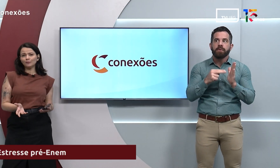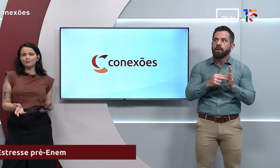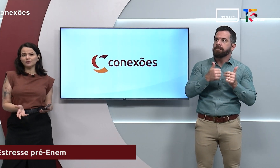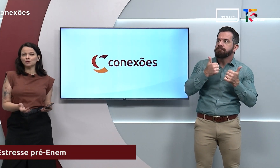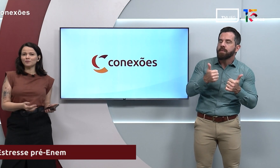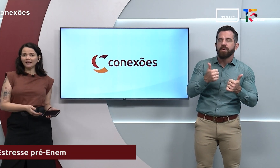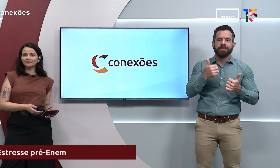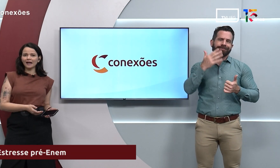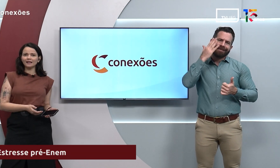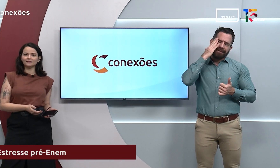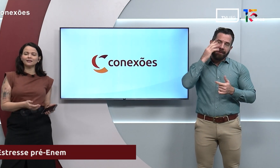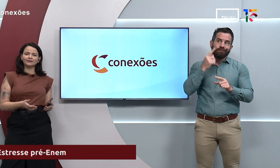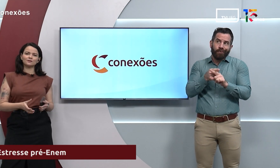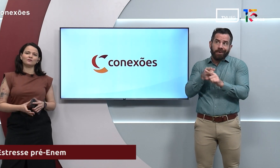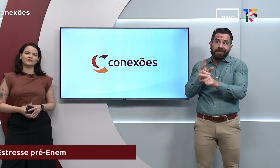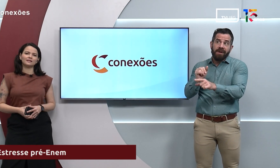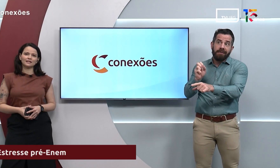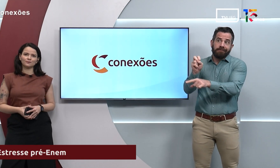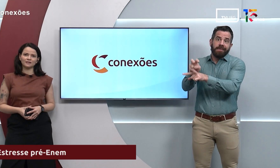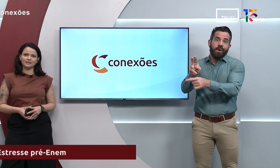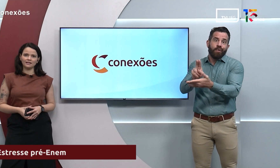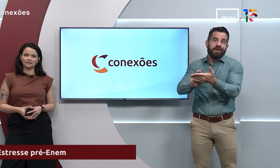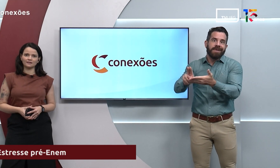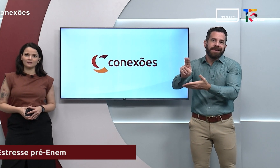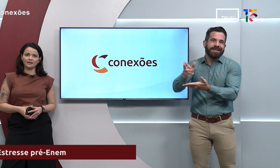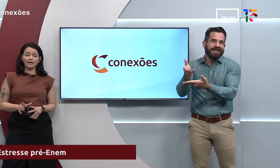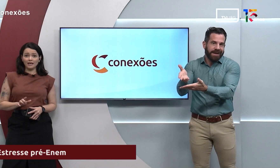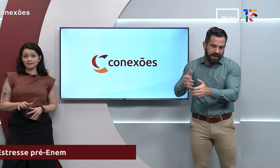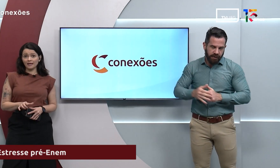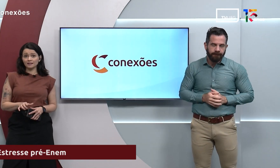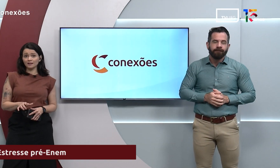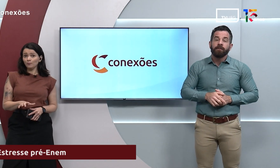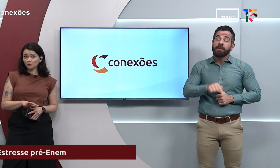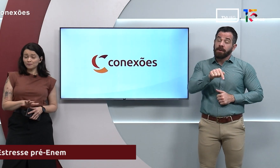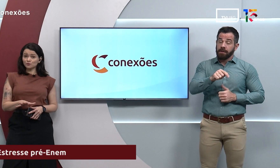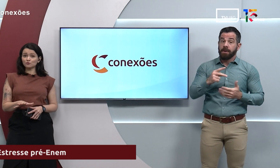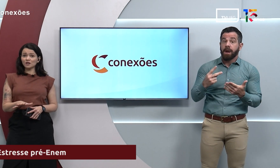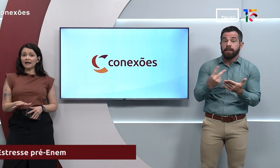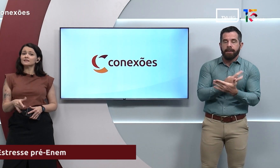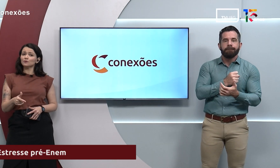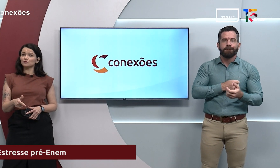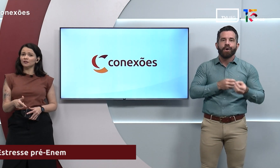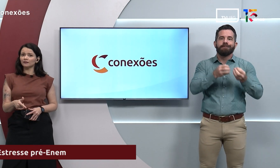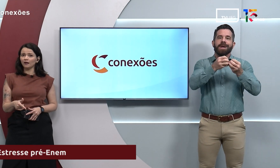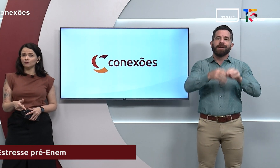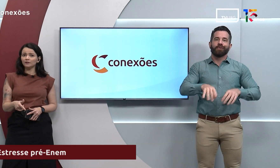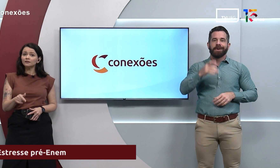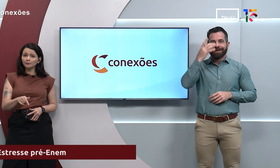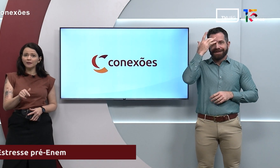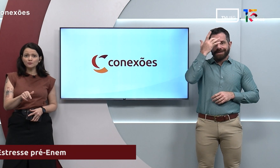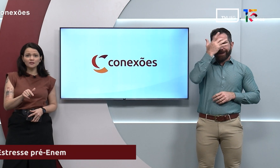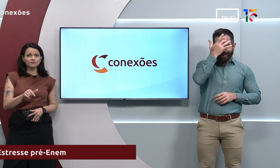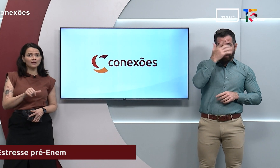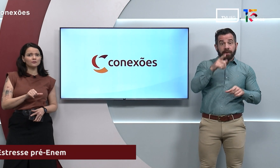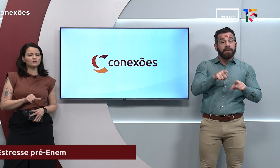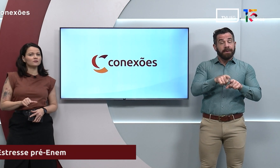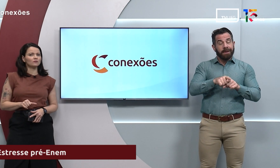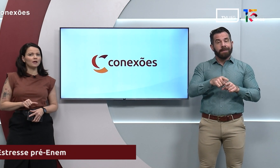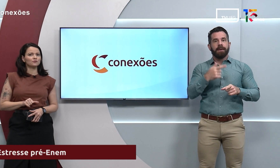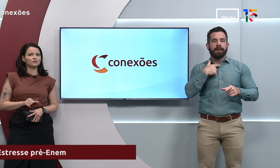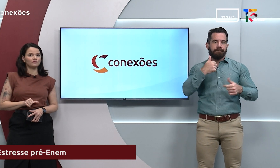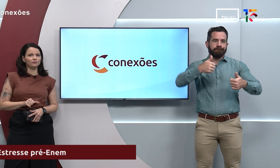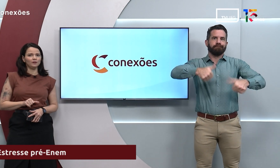que é tão importante para a entrada nas universidades brasileiras. Essa reação pode prejudicar a saúde mental e também os